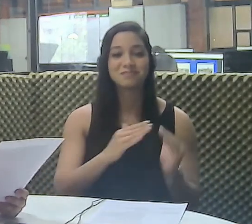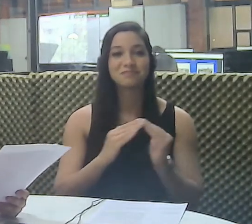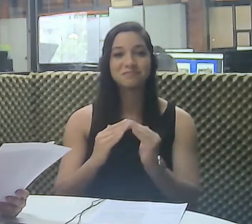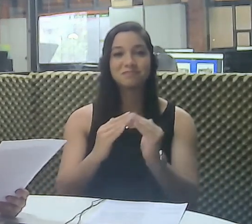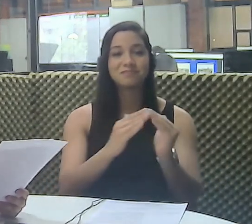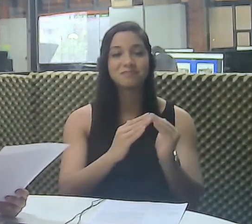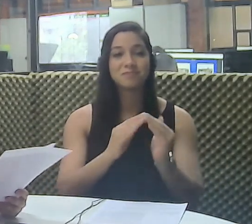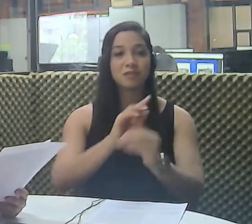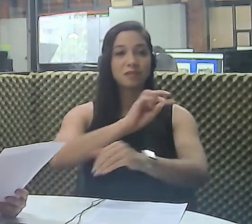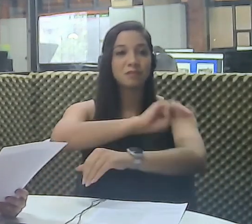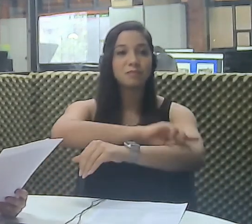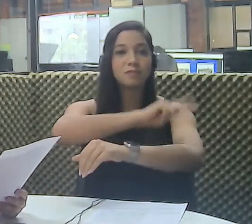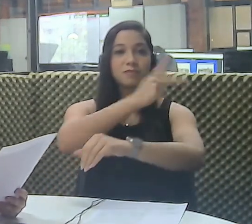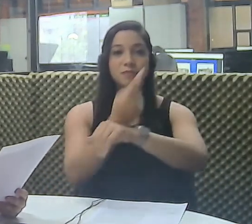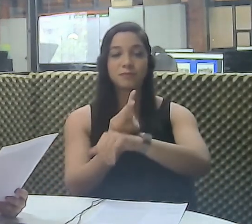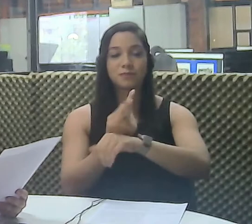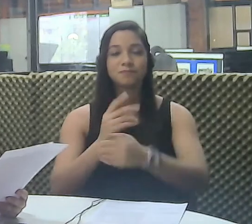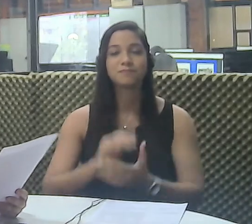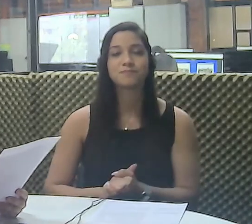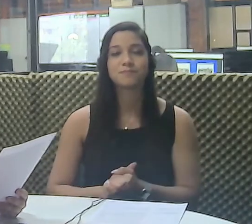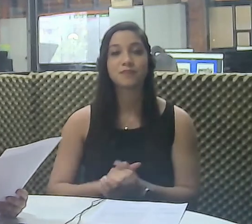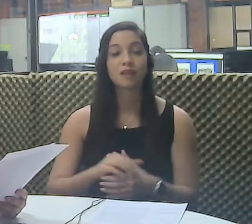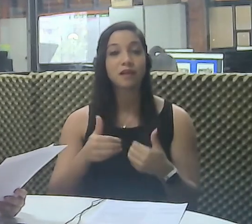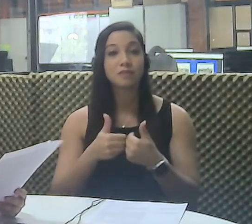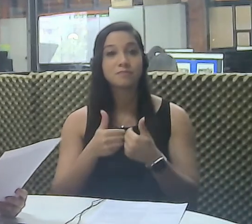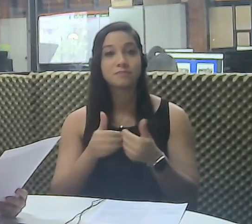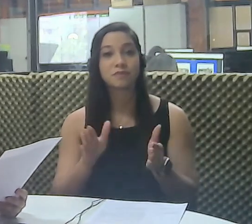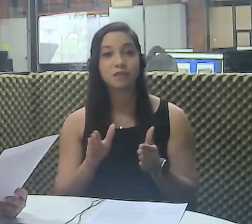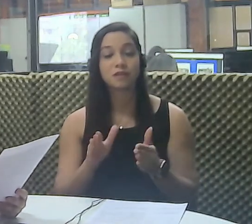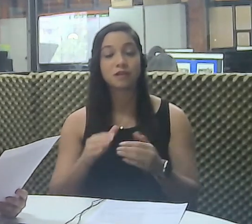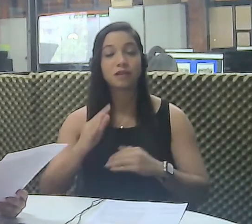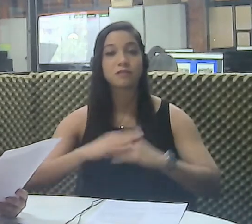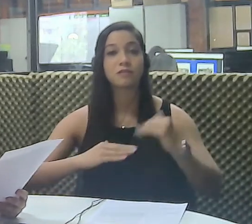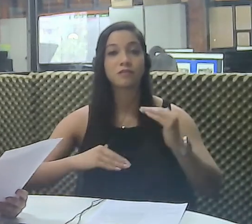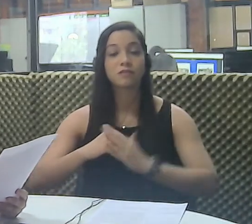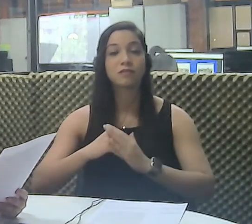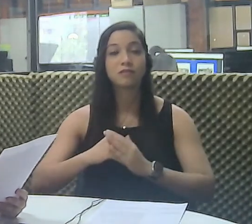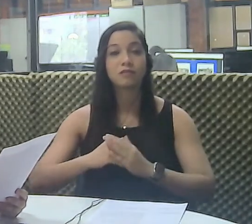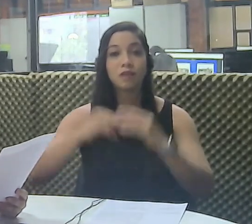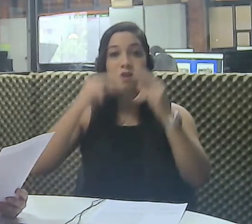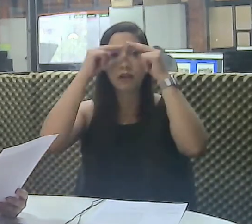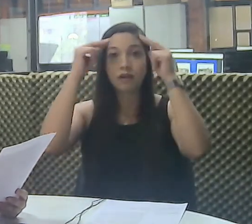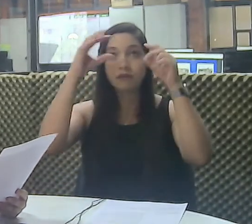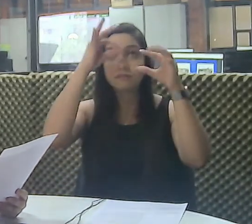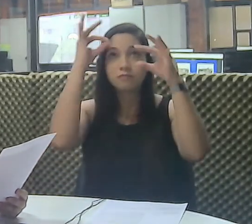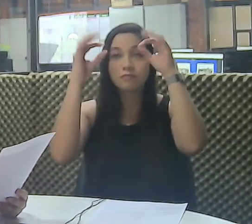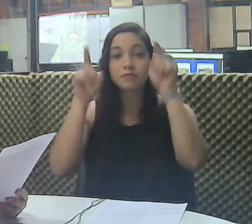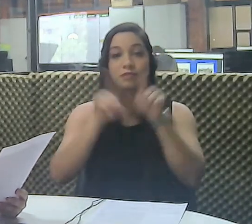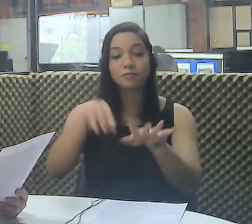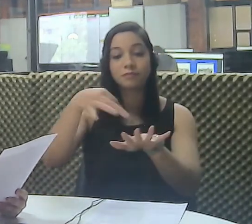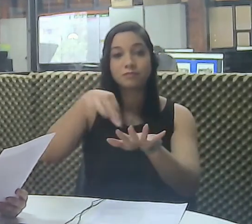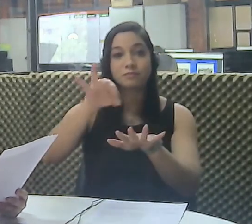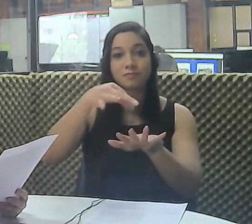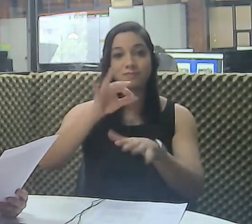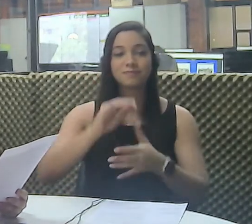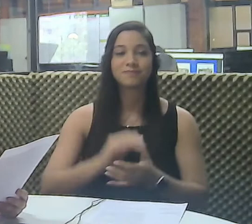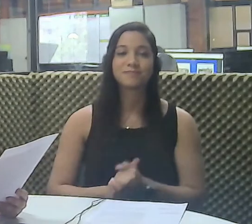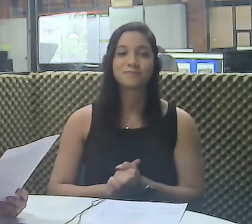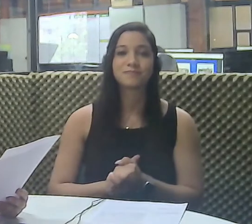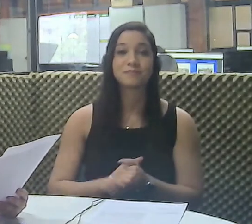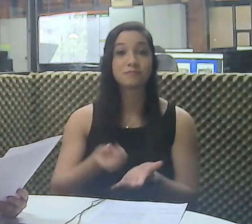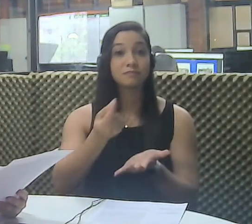moradores do bairro Monte Hebron as vagas serão para capacitações em design de sobrancelhas e manicure e pedicure